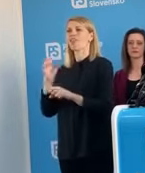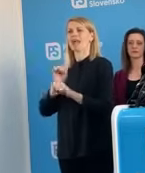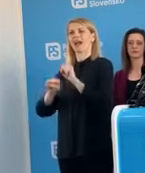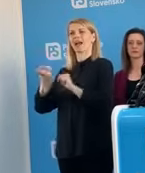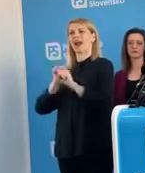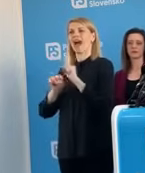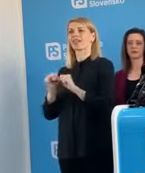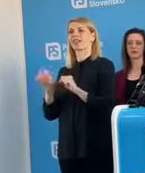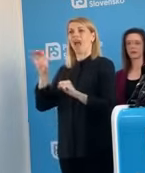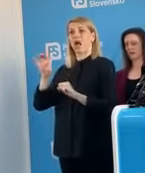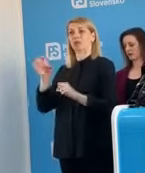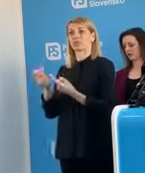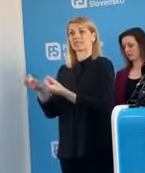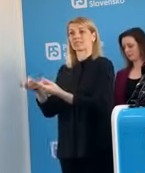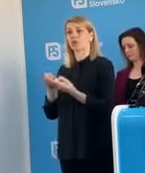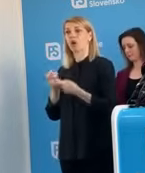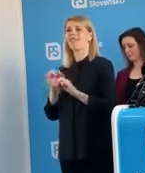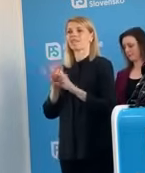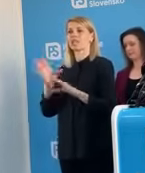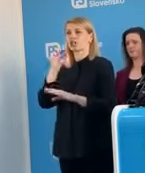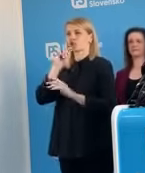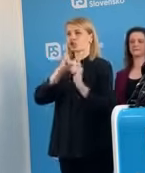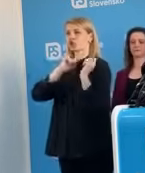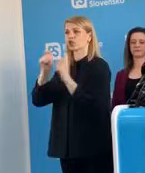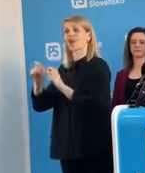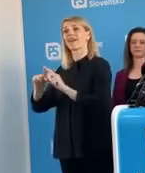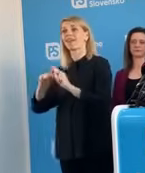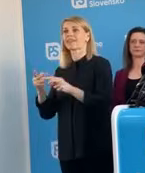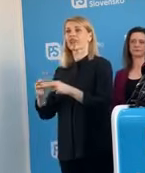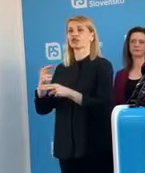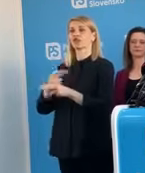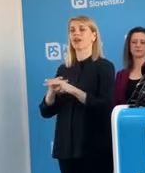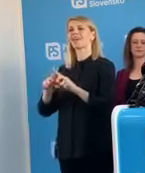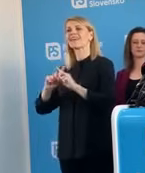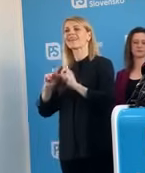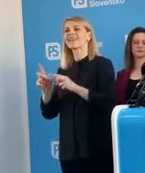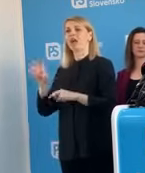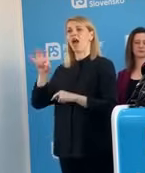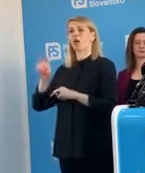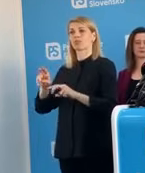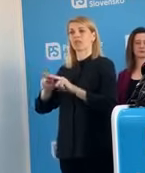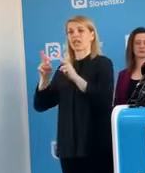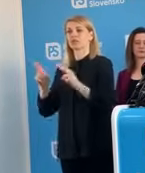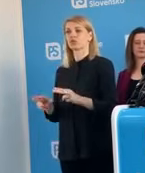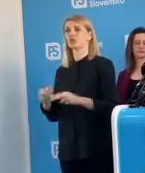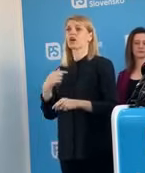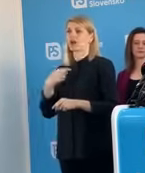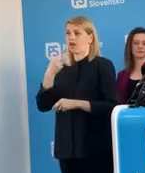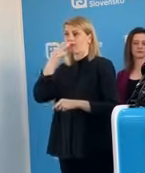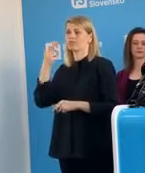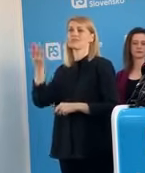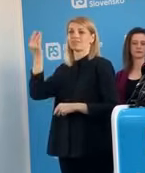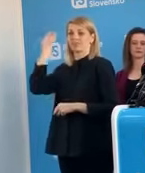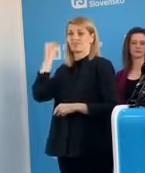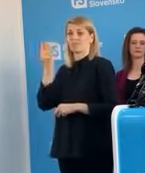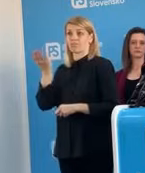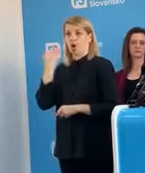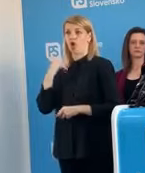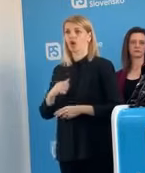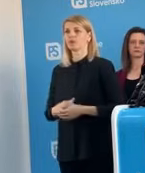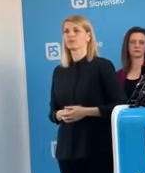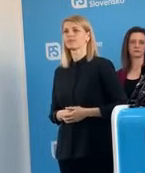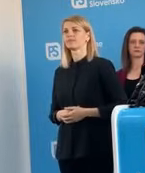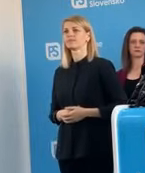tieto európske zdroje, tak by ju mohli zažalovať iné krajiny alebo iné európske inštitúcie. My sme to videli už v minulosti, už sa to dialo.